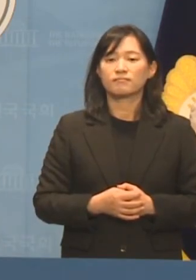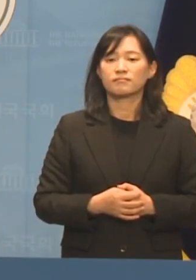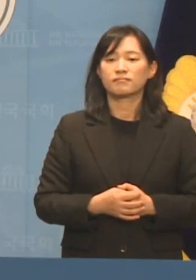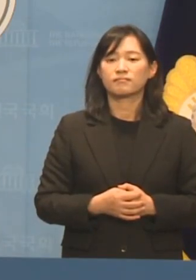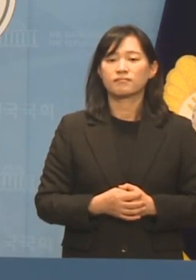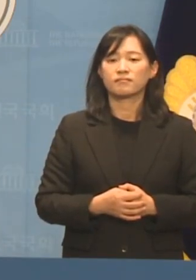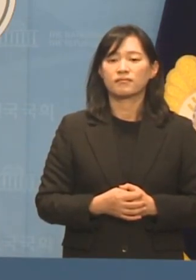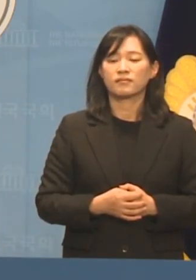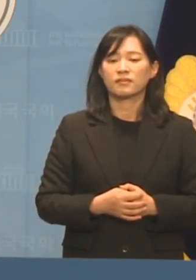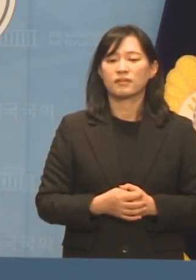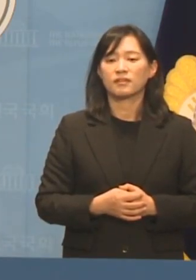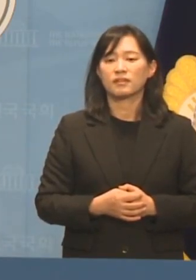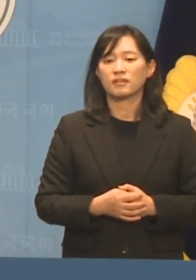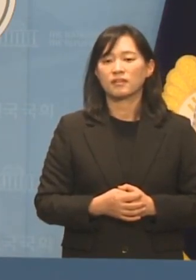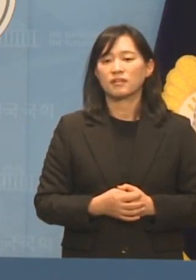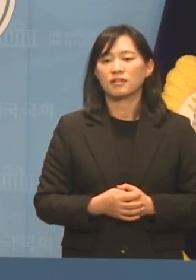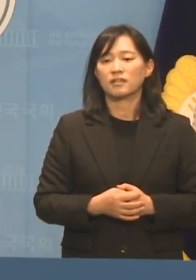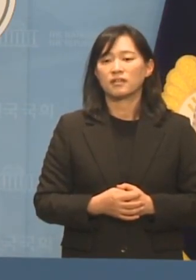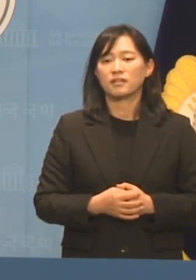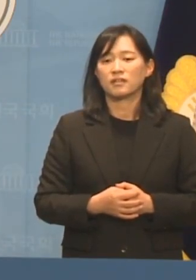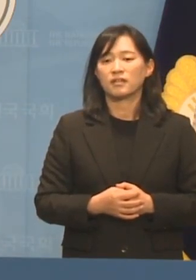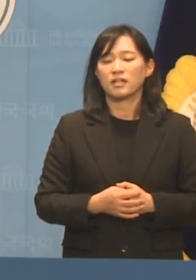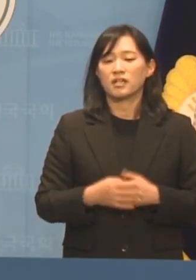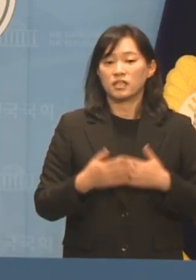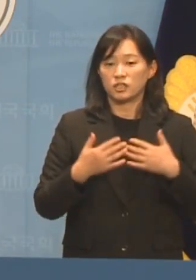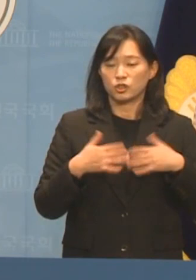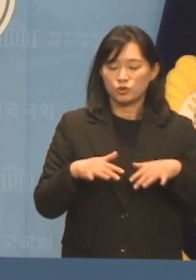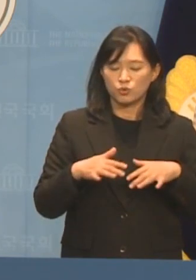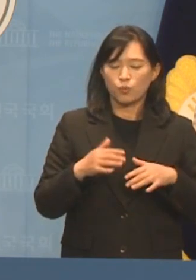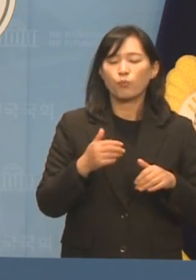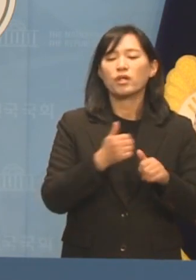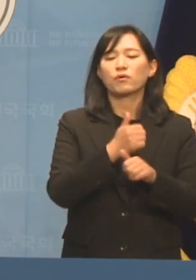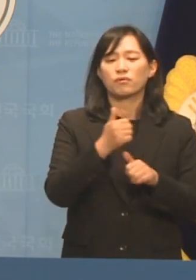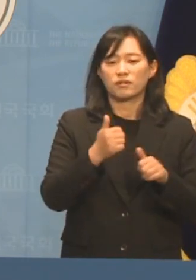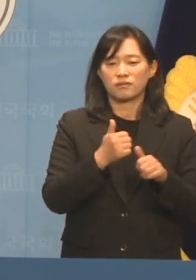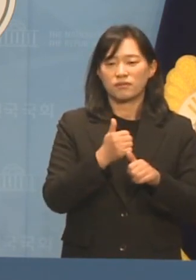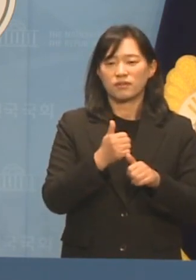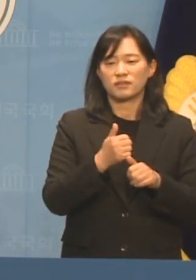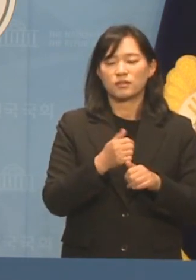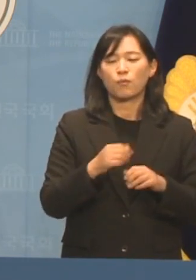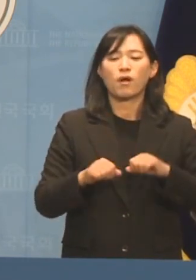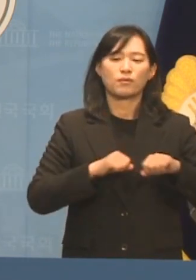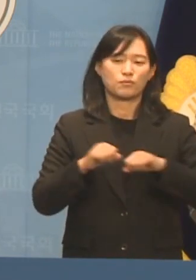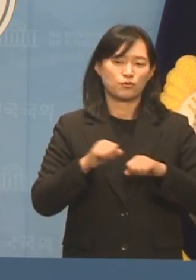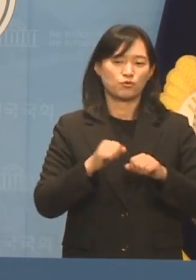네, 정무위원회 그리고 을지로위원회에서 활동하고 있는 이강일입니다.